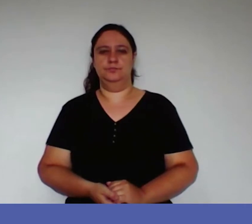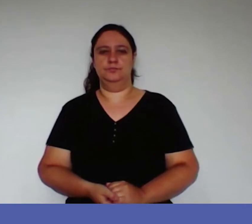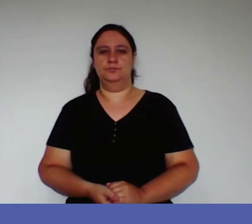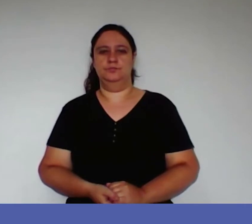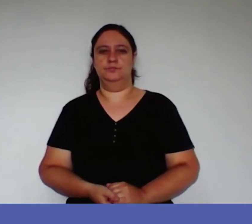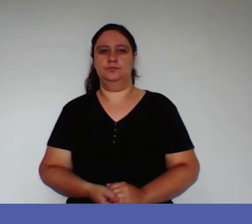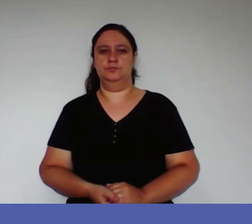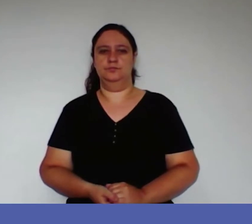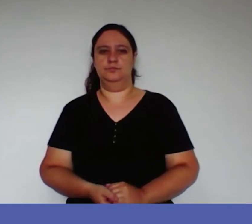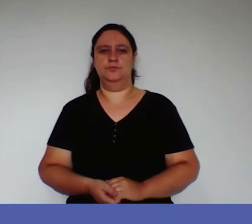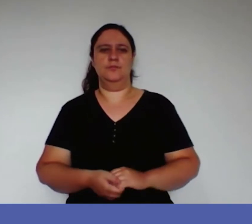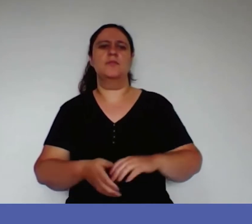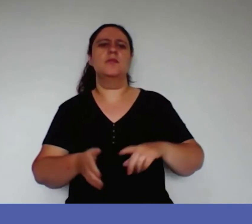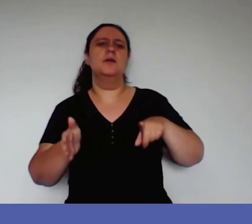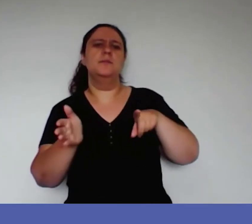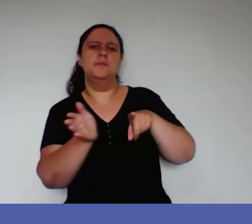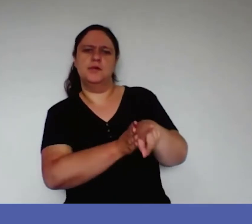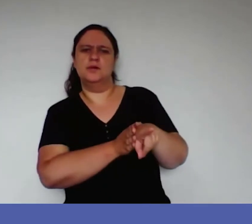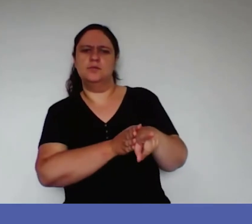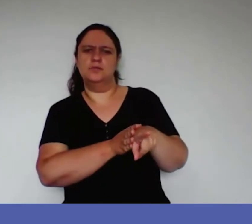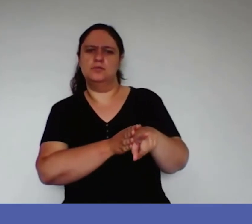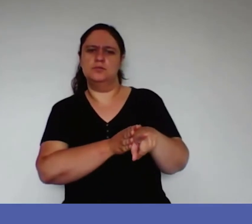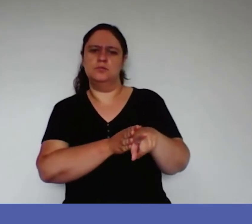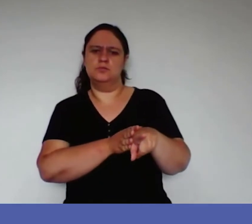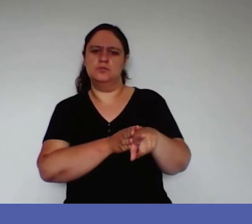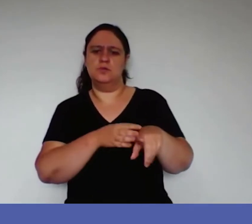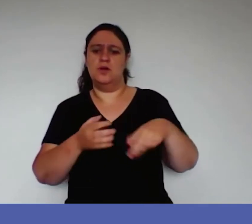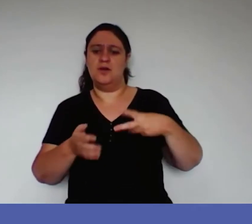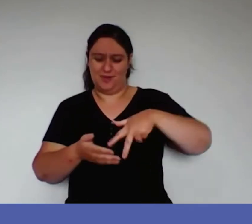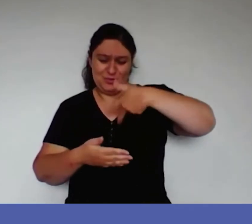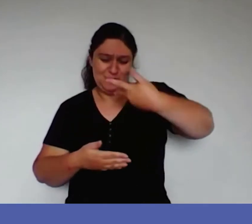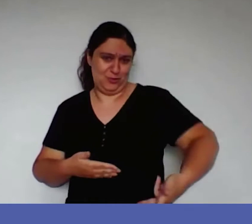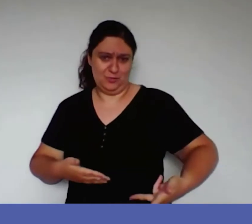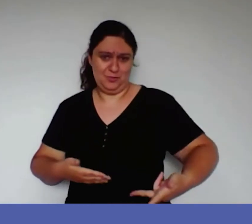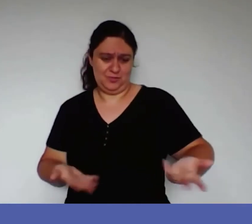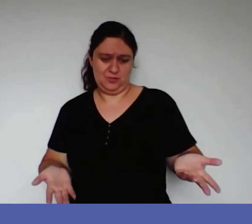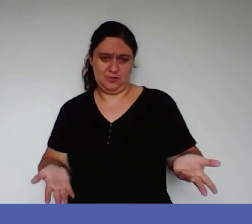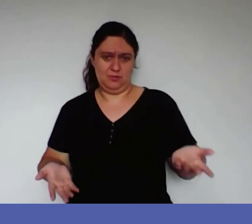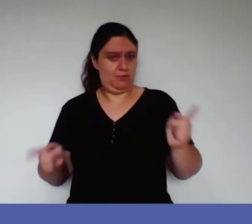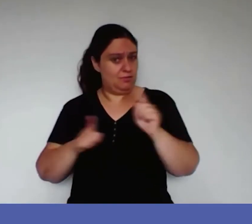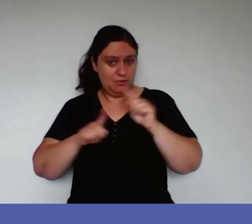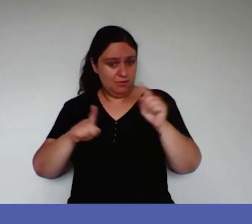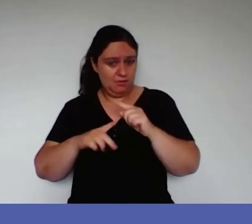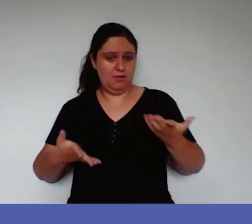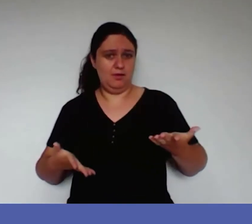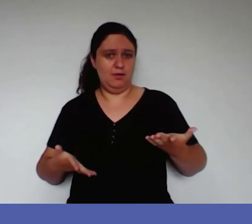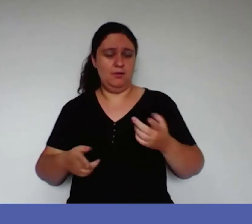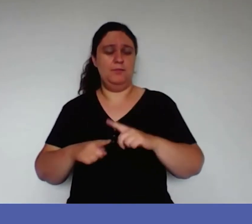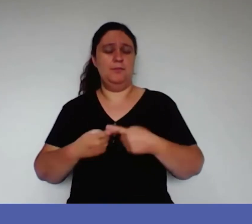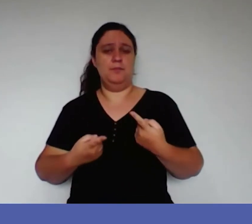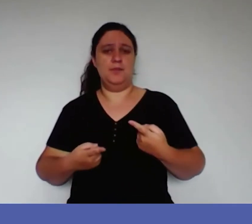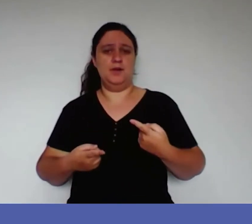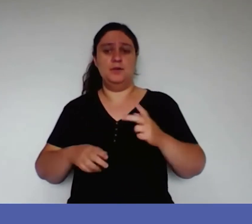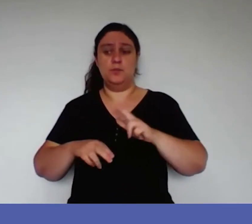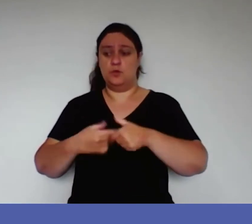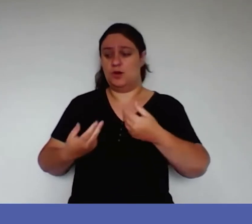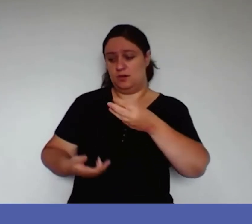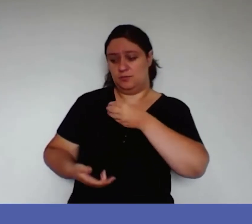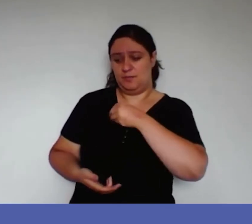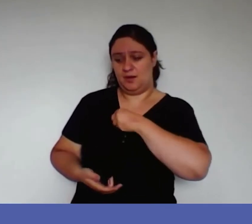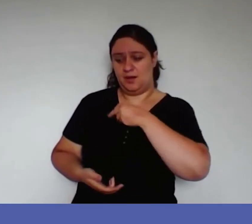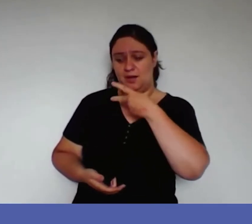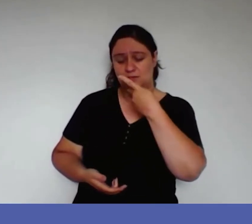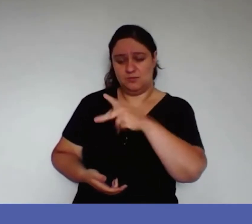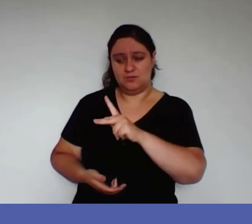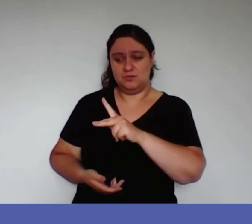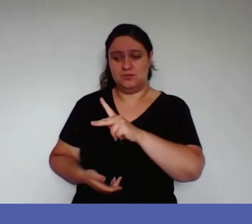Pergunto, pois, porventura tropeçaram para que caíssem? De modo nenhum, mas pela sua transgressão veio a salvação